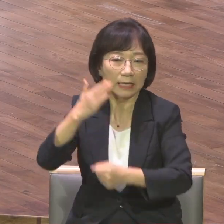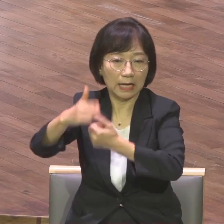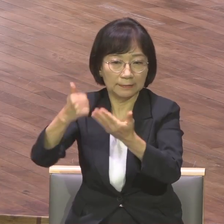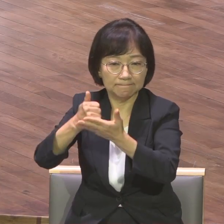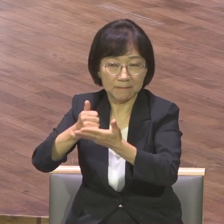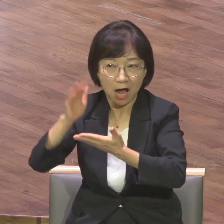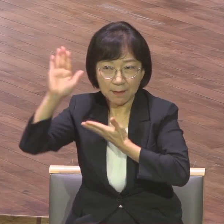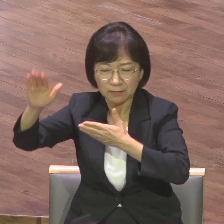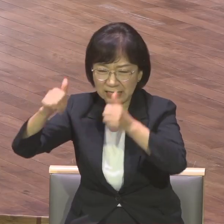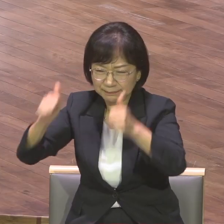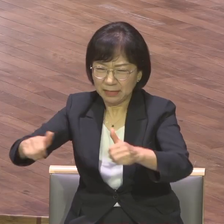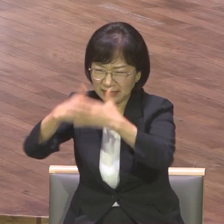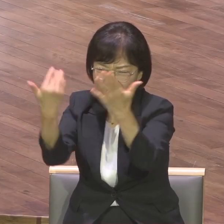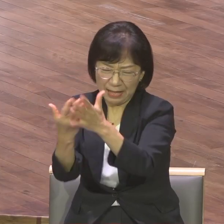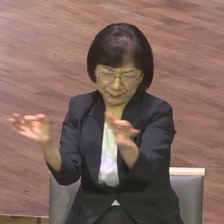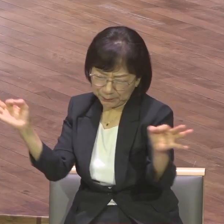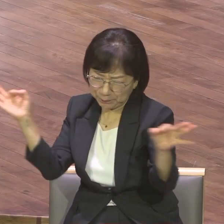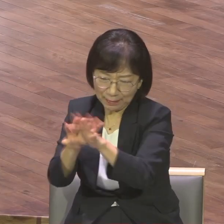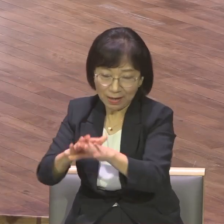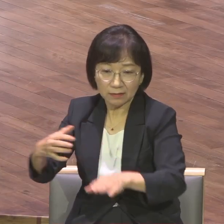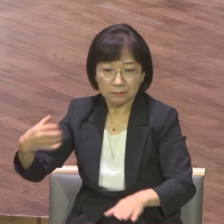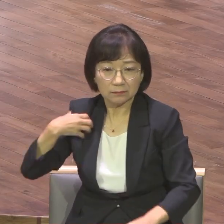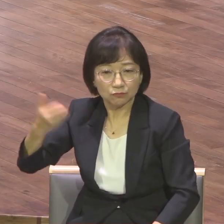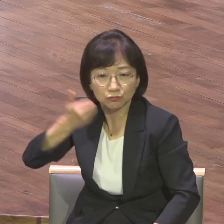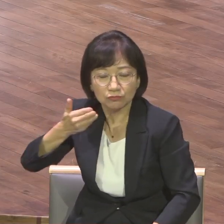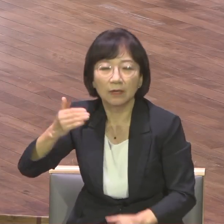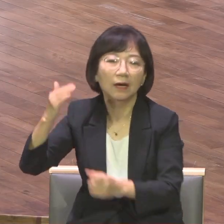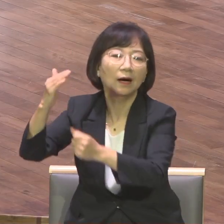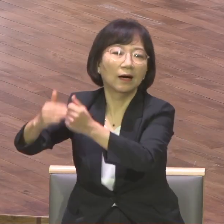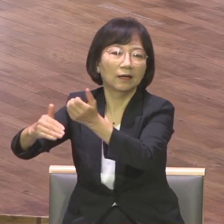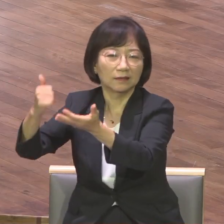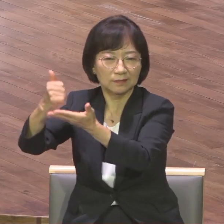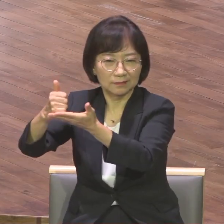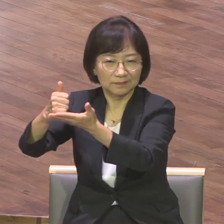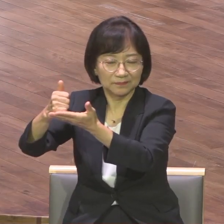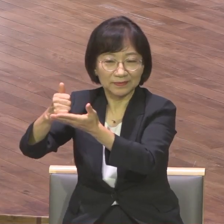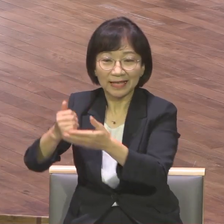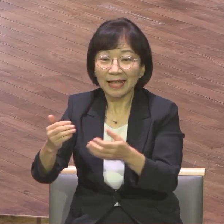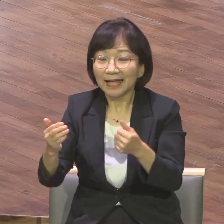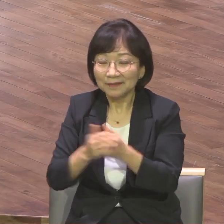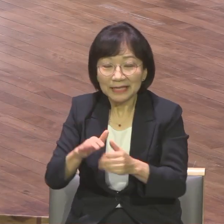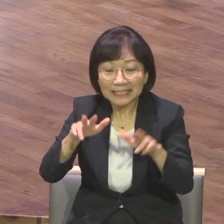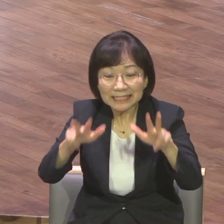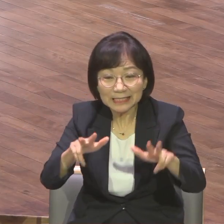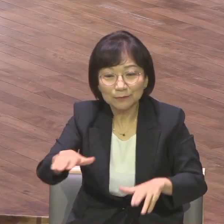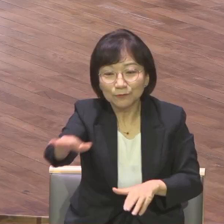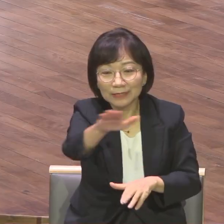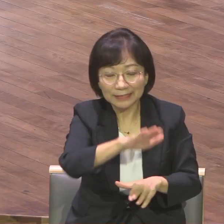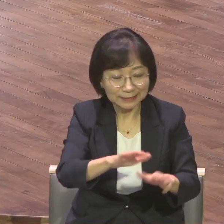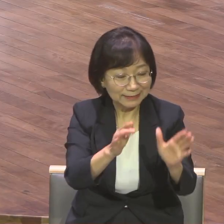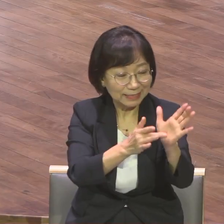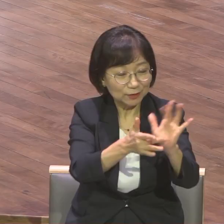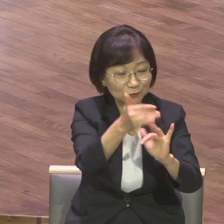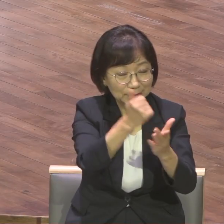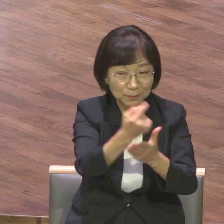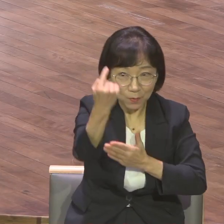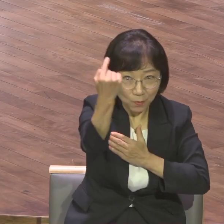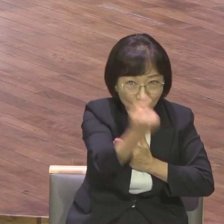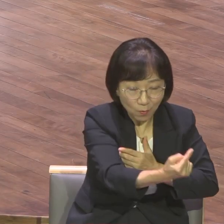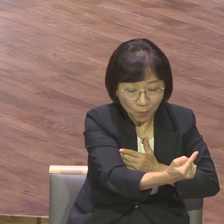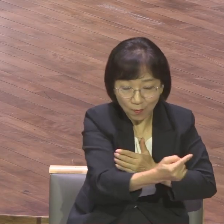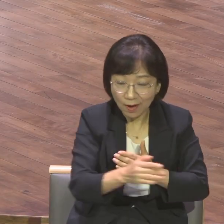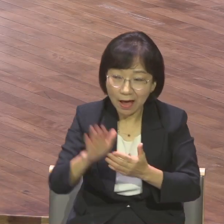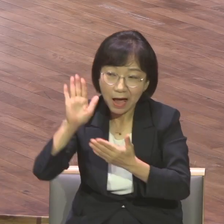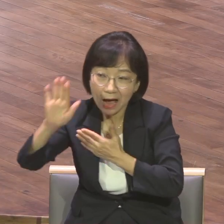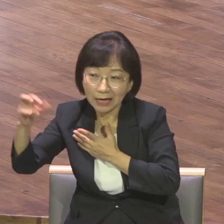믿으시기 바랍니다. 지금 우리는 예수님의 초림과 재림 사이에 살고 있어요.